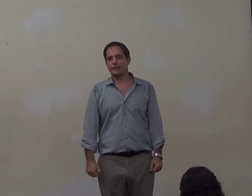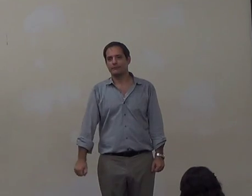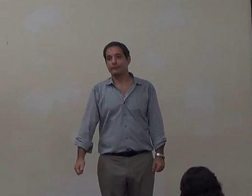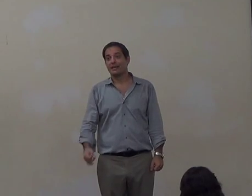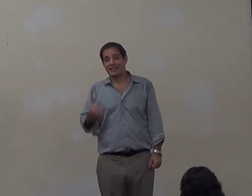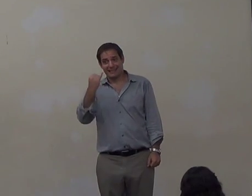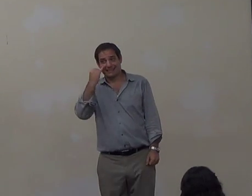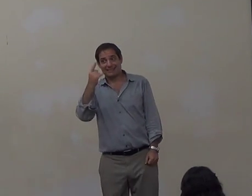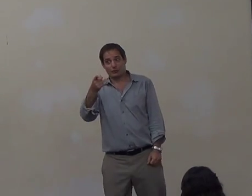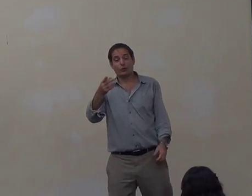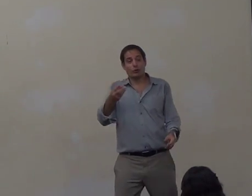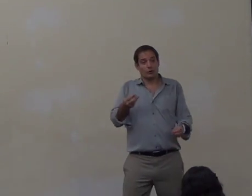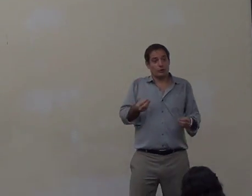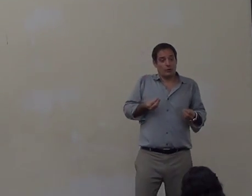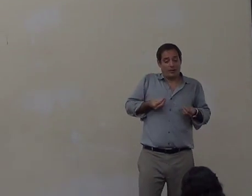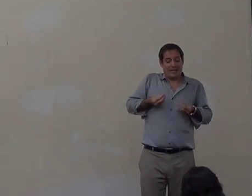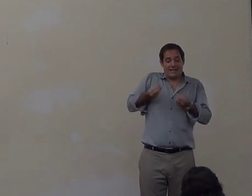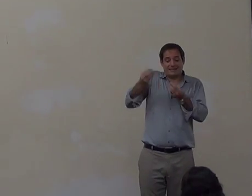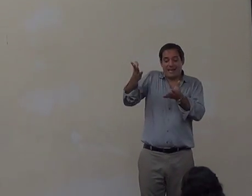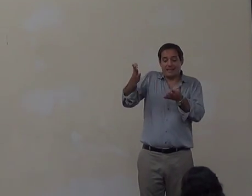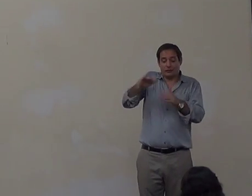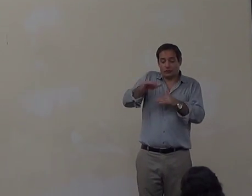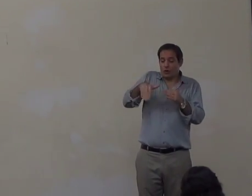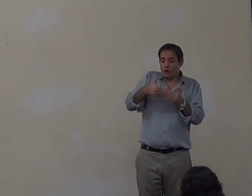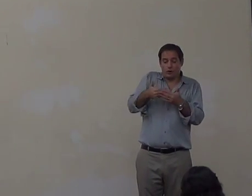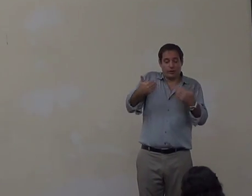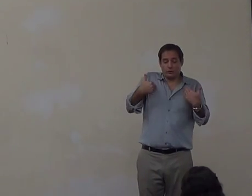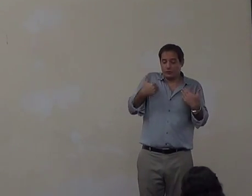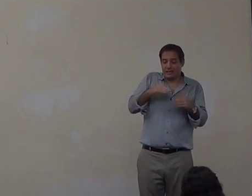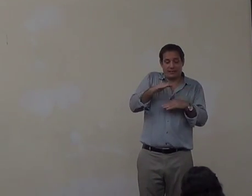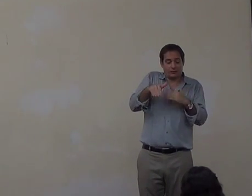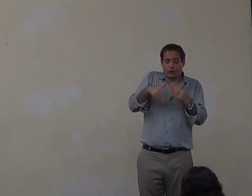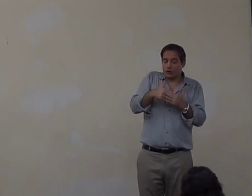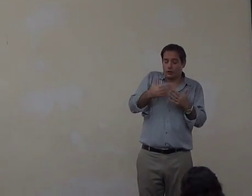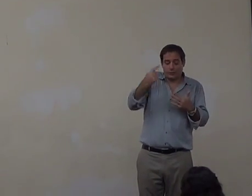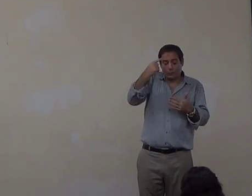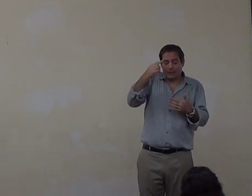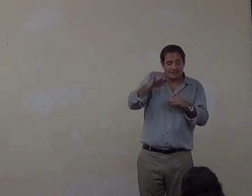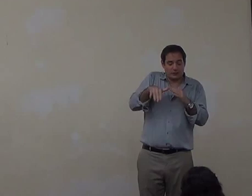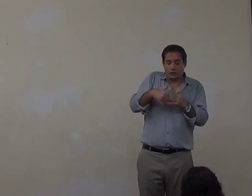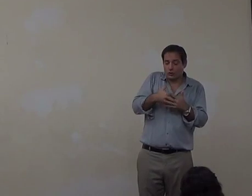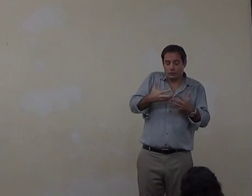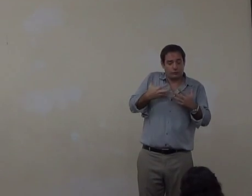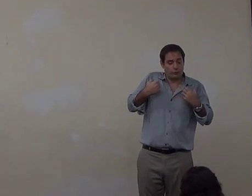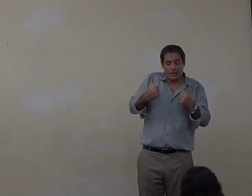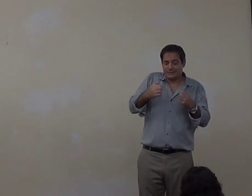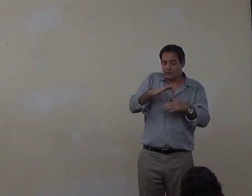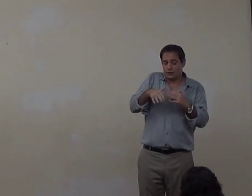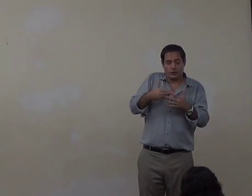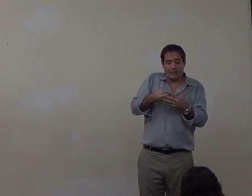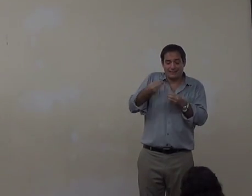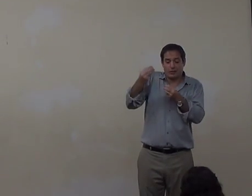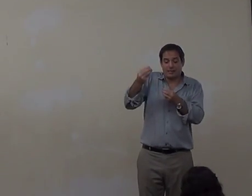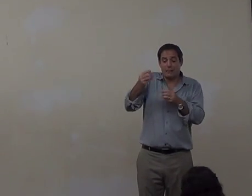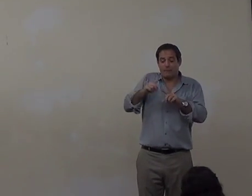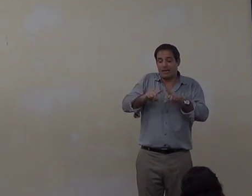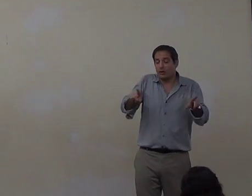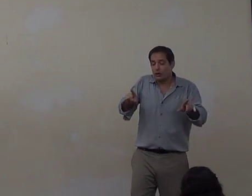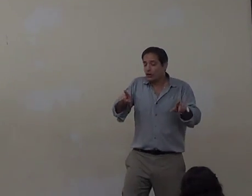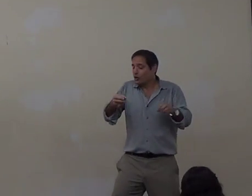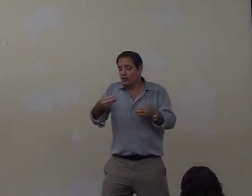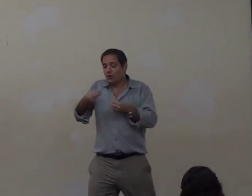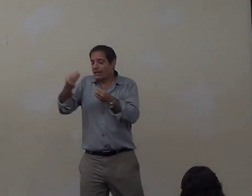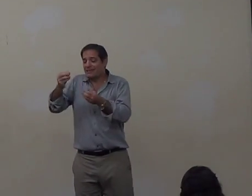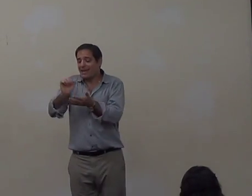se puede. Si tú le das a Él todo lo que tú tienes, todo lo que tú piensas, toda tu fuerza, todo lo que se lo das a Él,